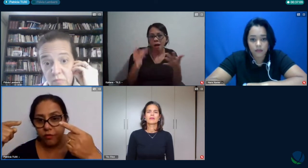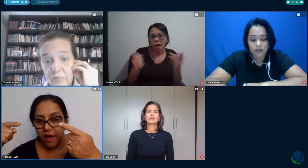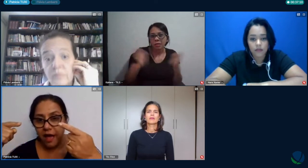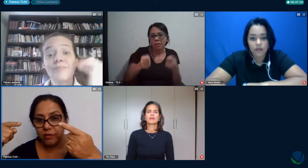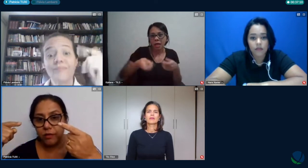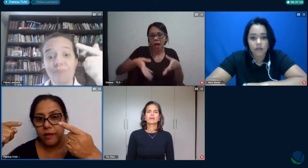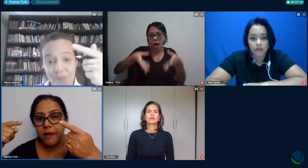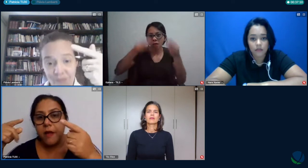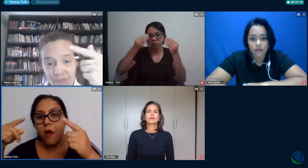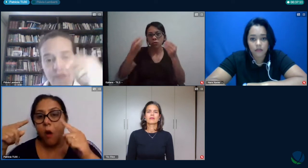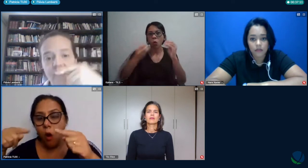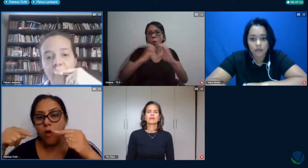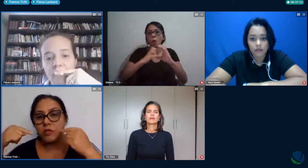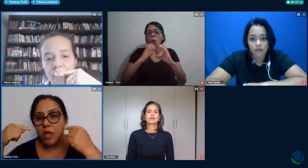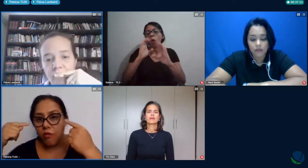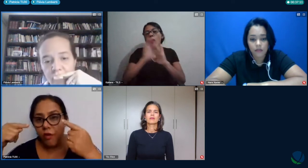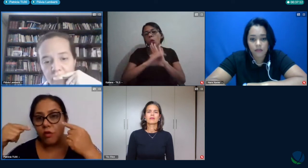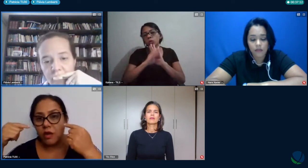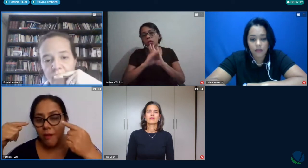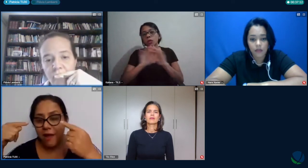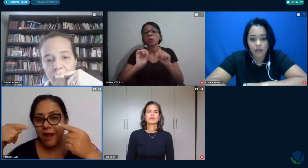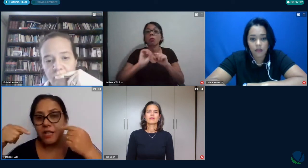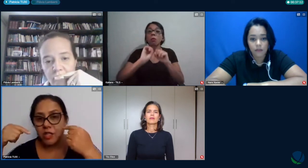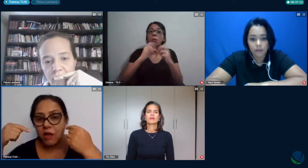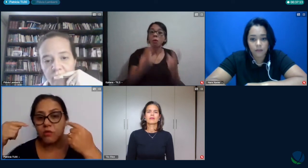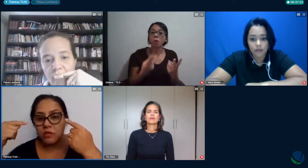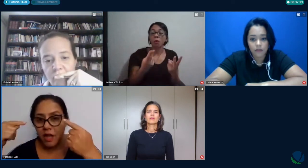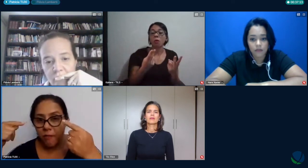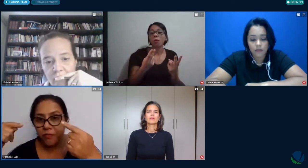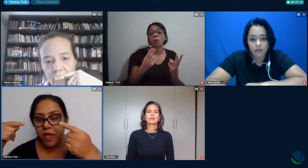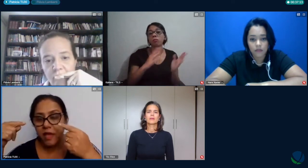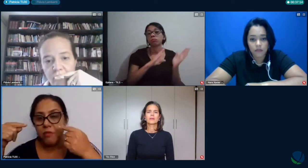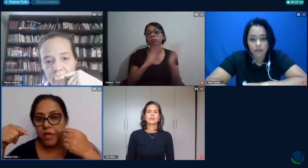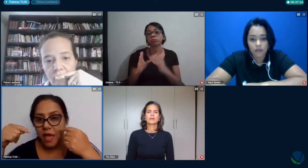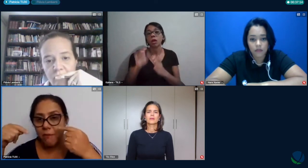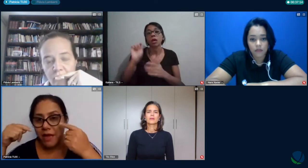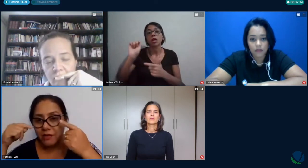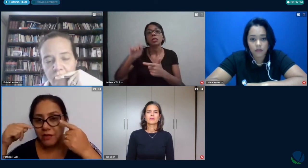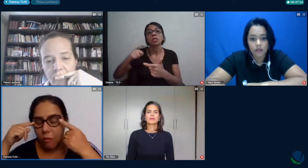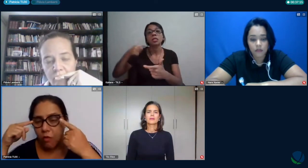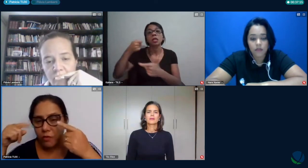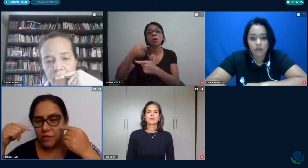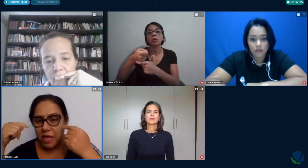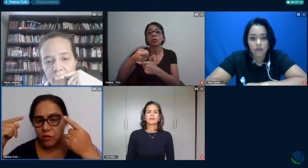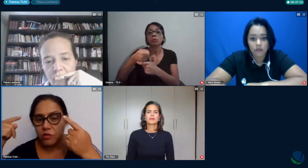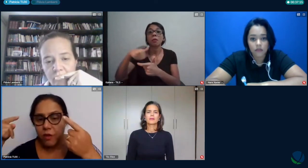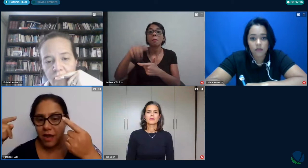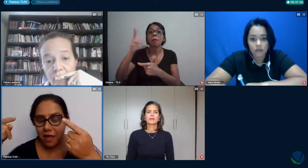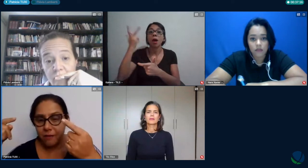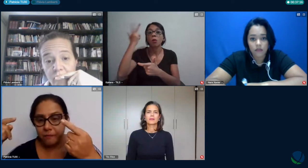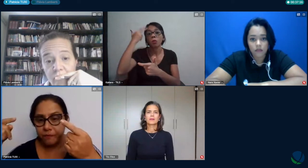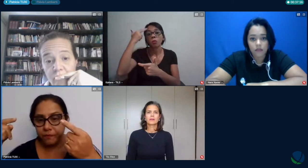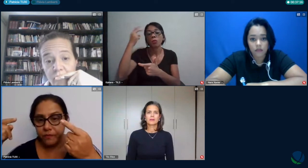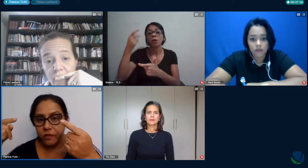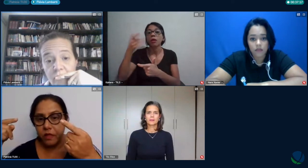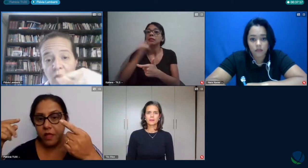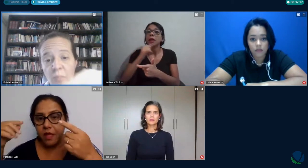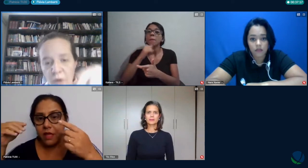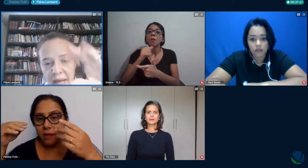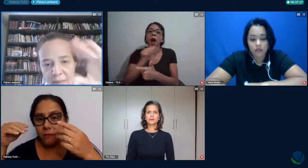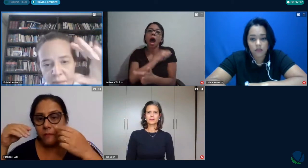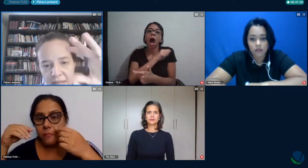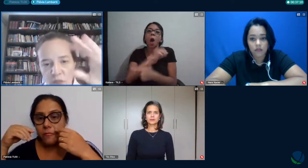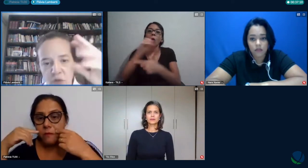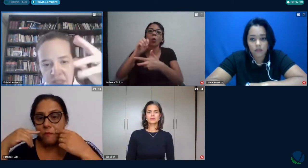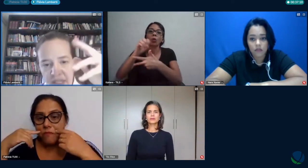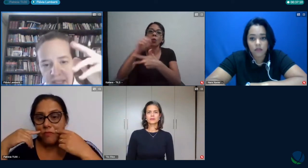conceituação do fato, ou se eu vou trabalhar já com sinal termo, que é mais comum para os alunos do Enem. É um